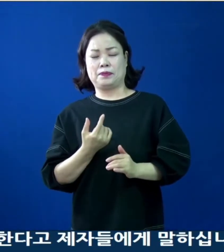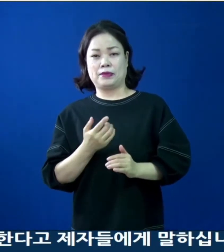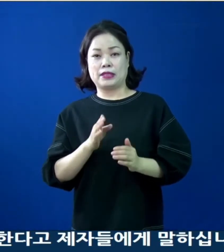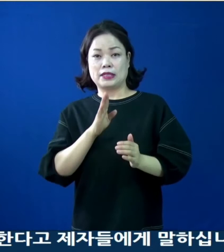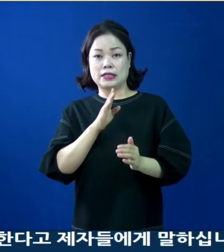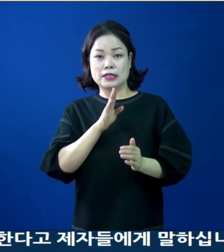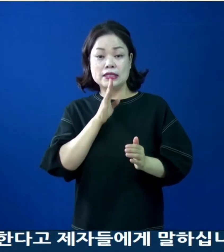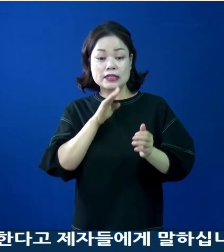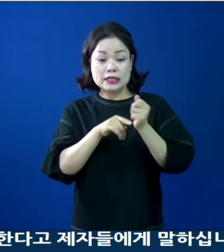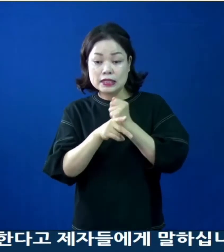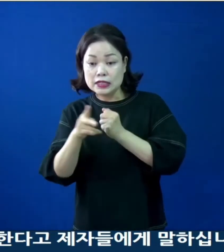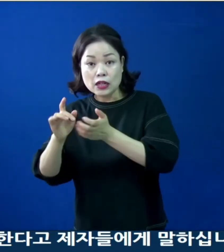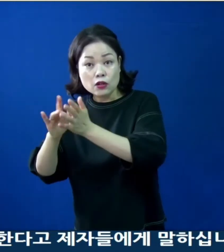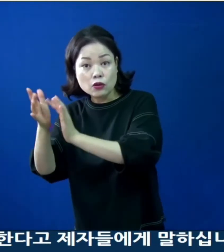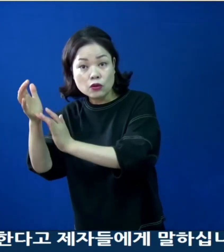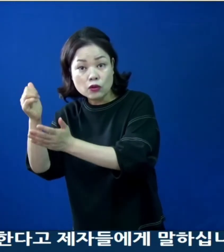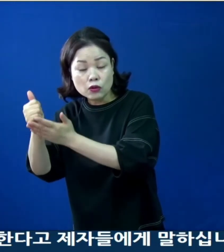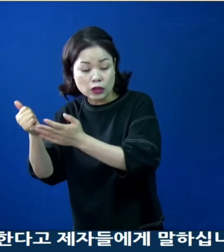여러분, 제자들이 누구와